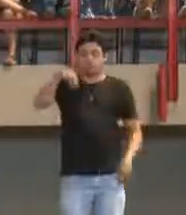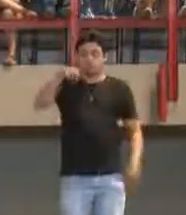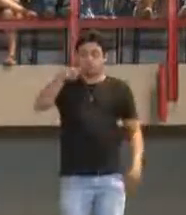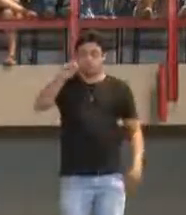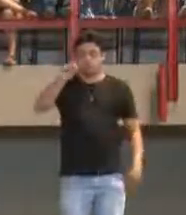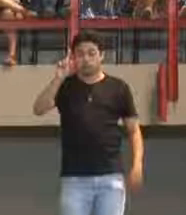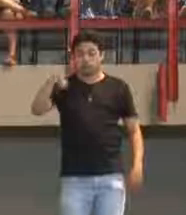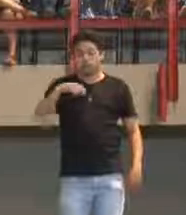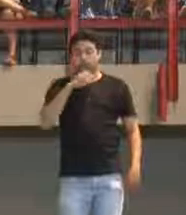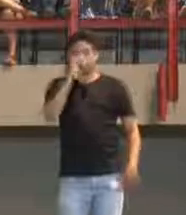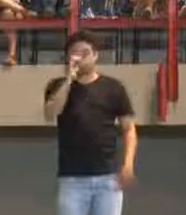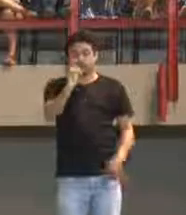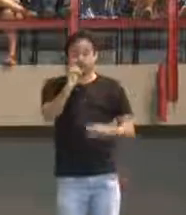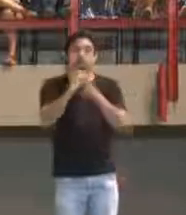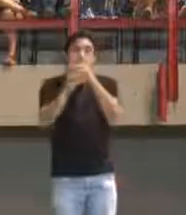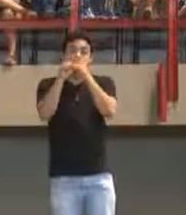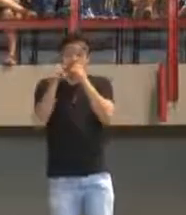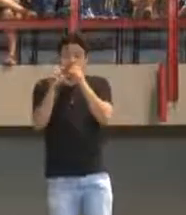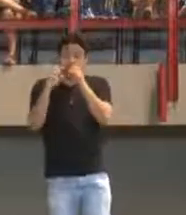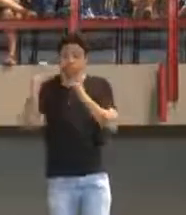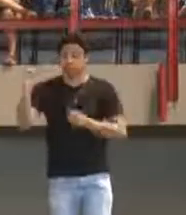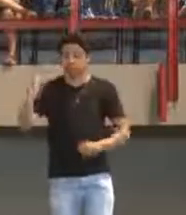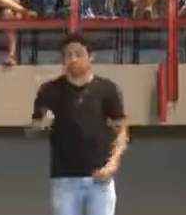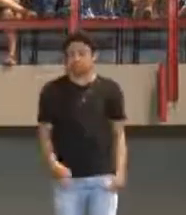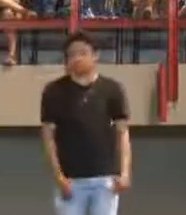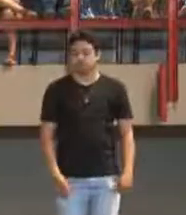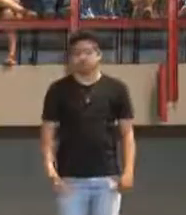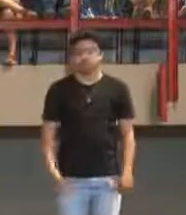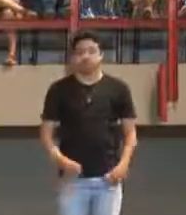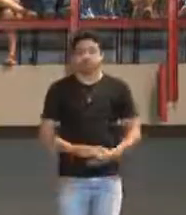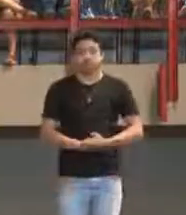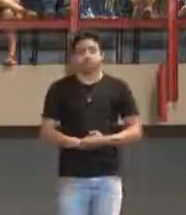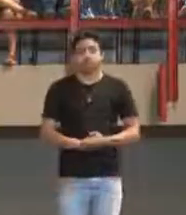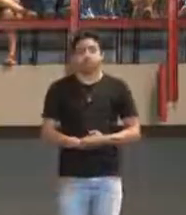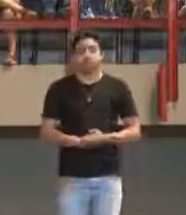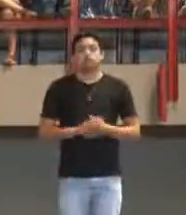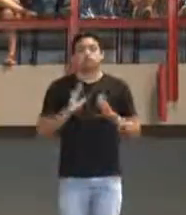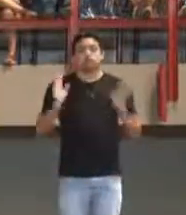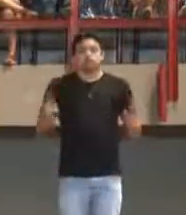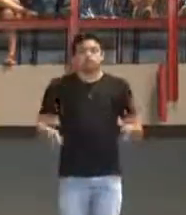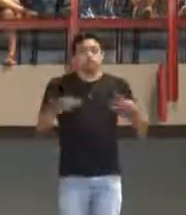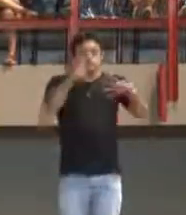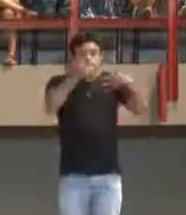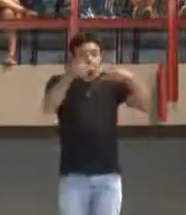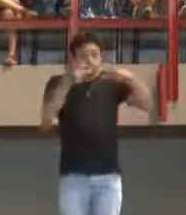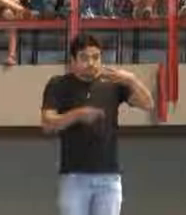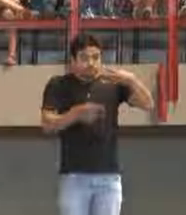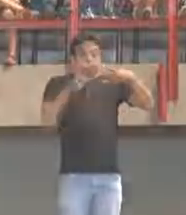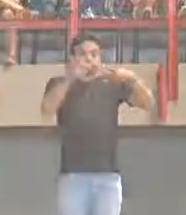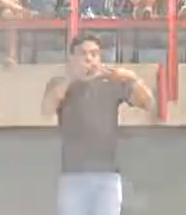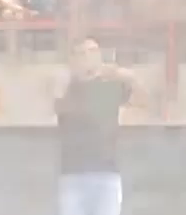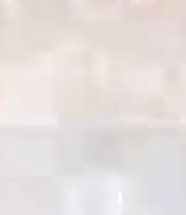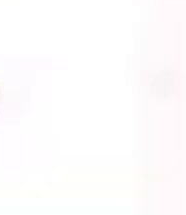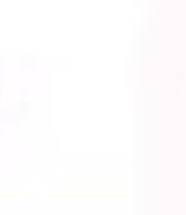Portanto, a moda é 0 e o z é 0. Chegamos aos 3 valores, x, y e z,